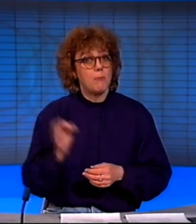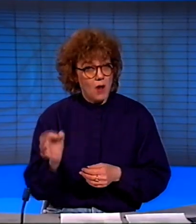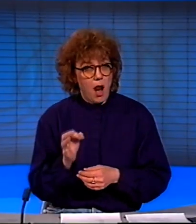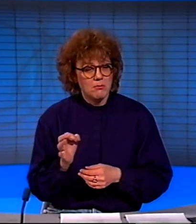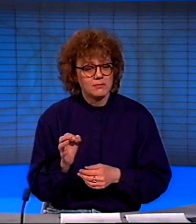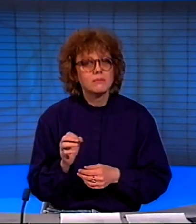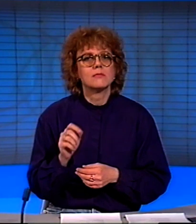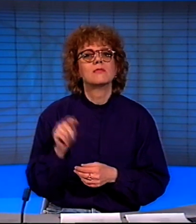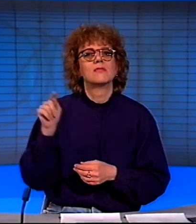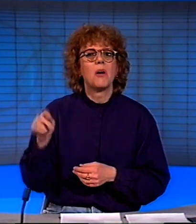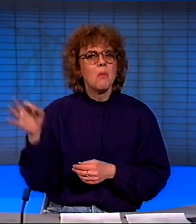Båndholm.